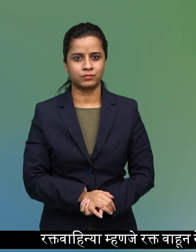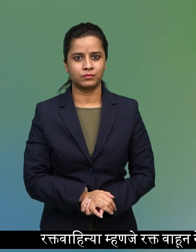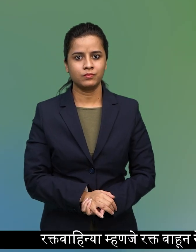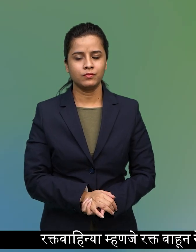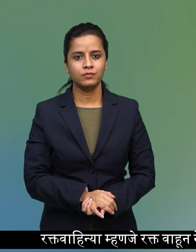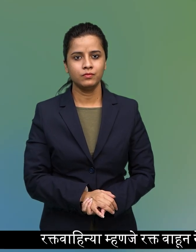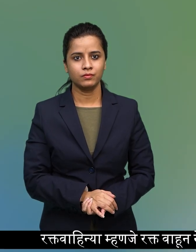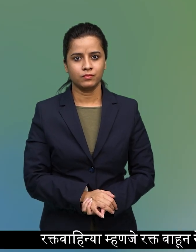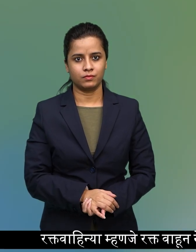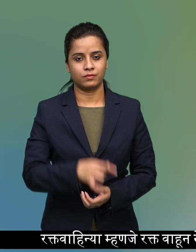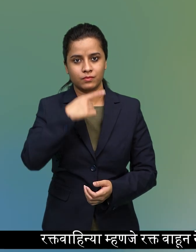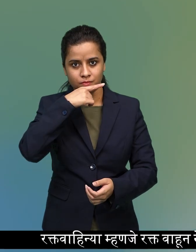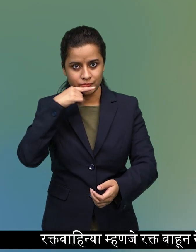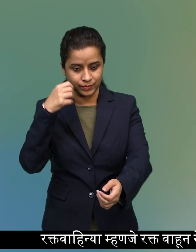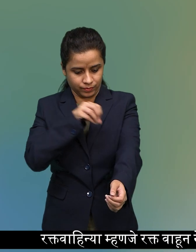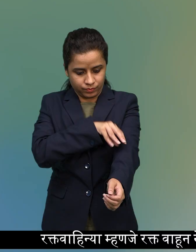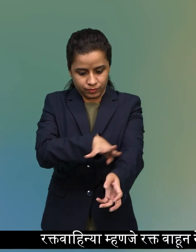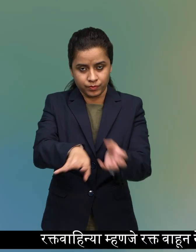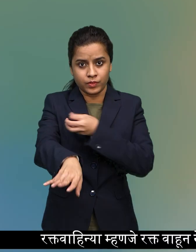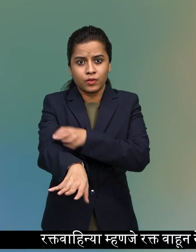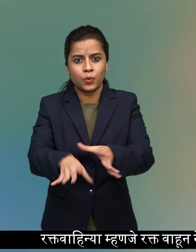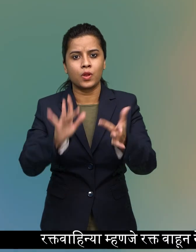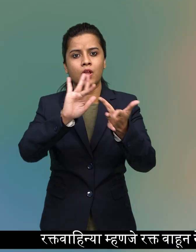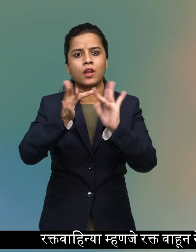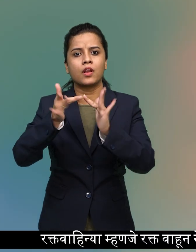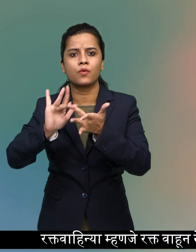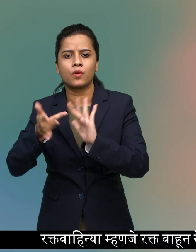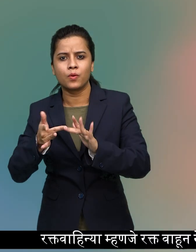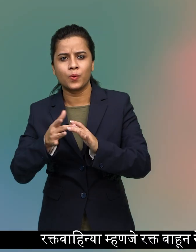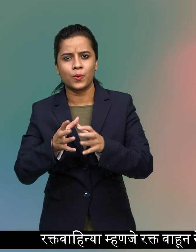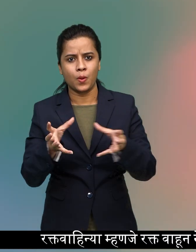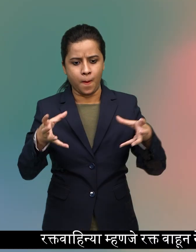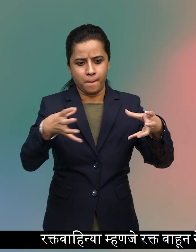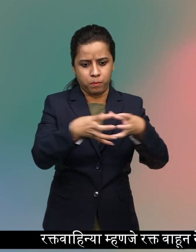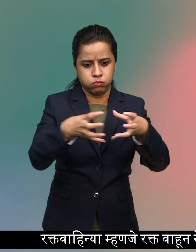रक्तवाहिन्या म्हणजे रक्त वाहून नेणाऱ्या जाळ्यांसारख्या नलिका ट्यूब्स असतात.